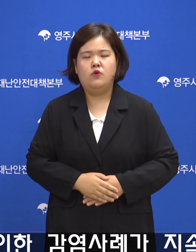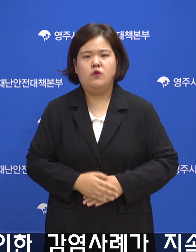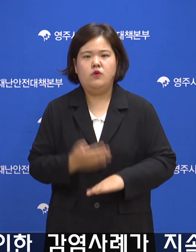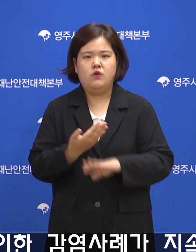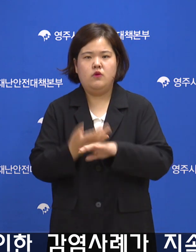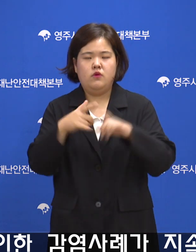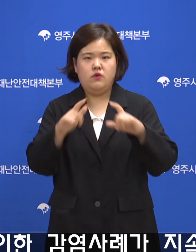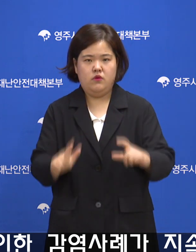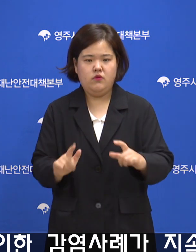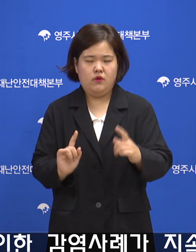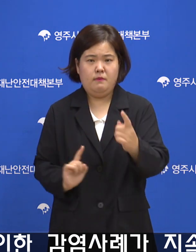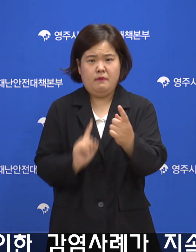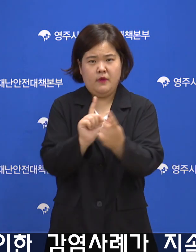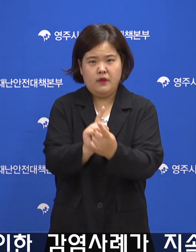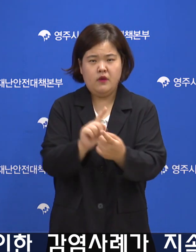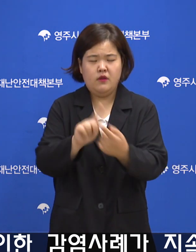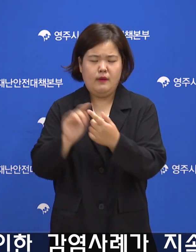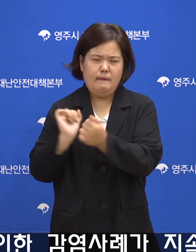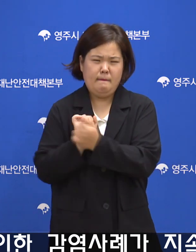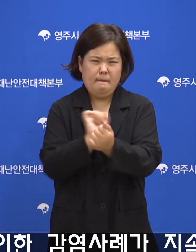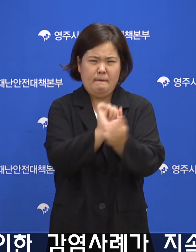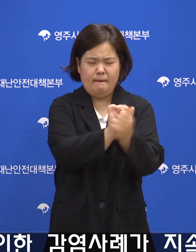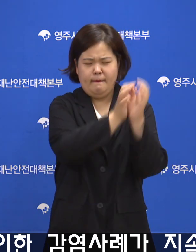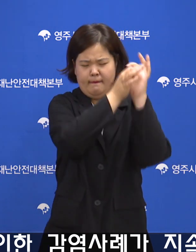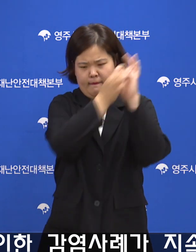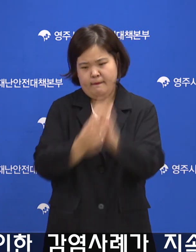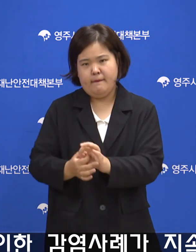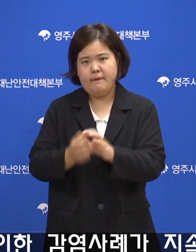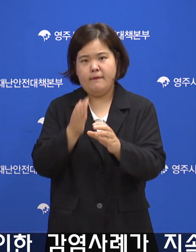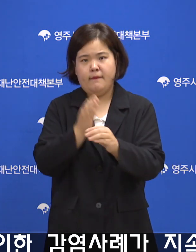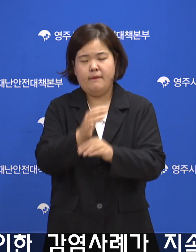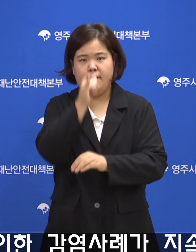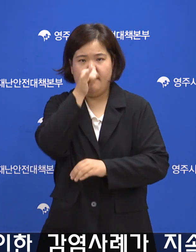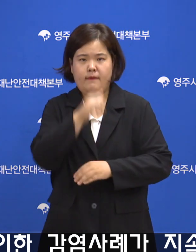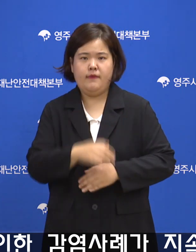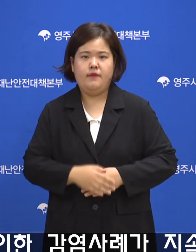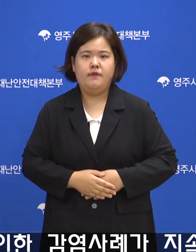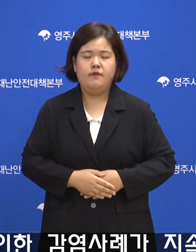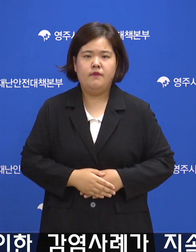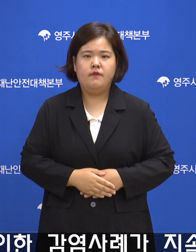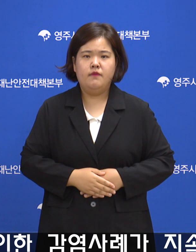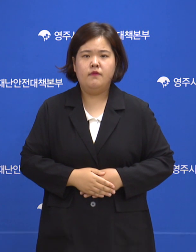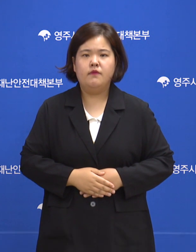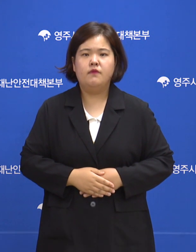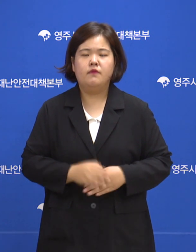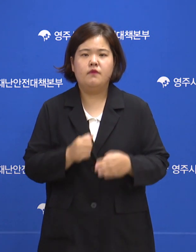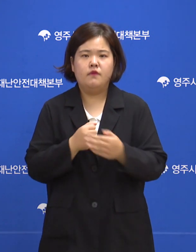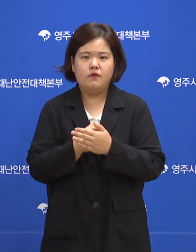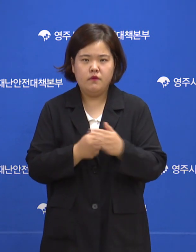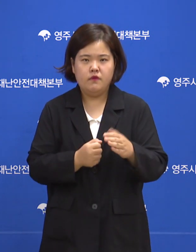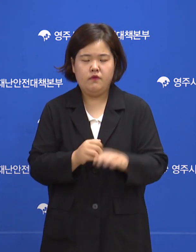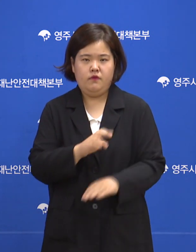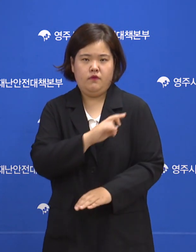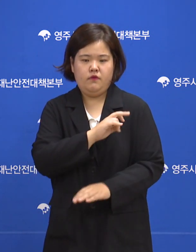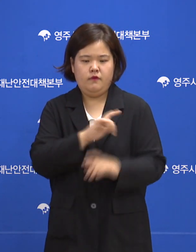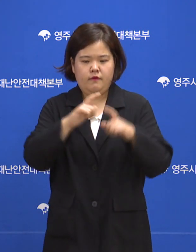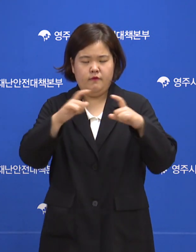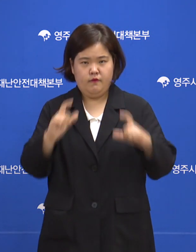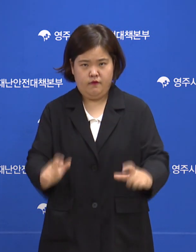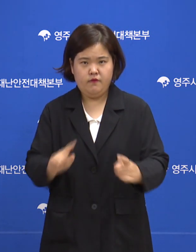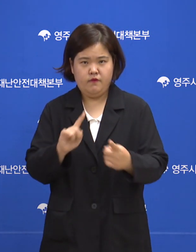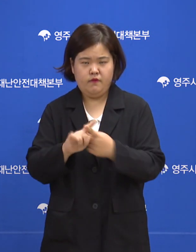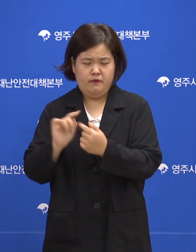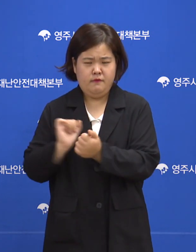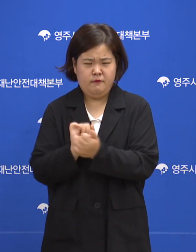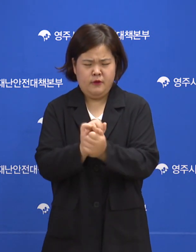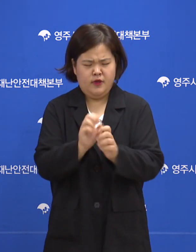지역 확진자와의 접촉으로 인한 감염 사례가 지속적으로 증가하면서 지역사회의 급속한 전파가